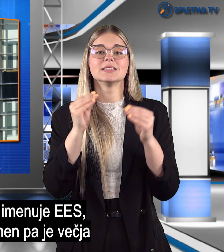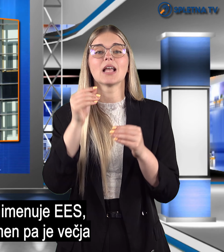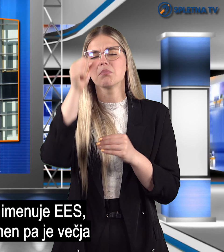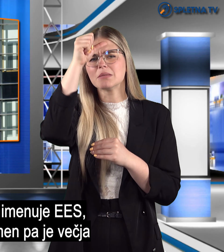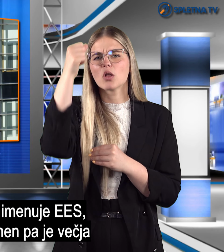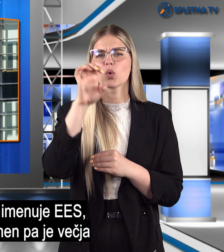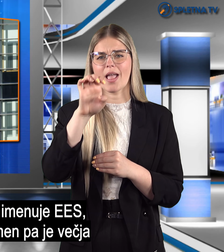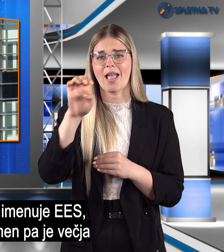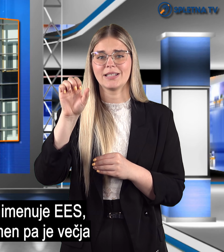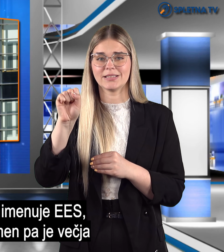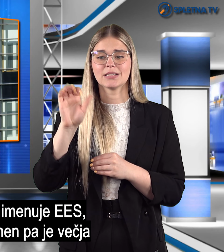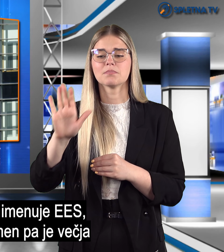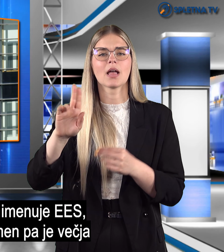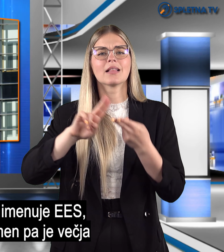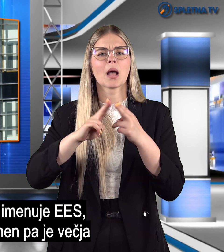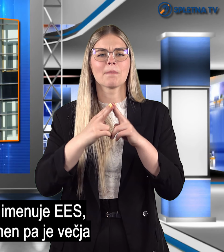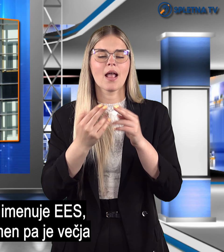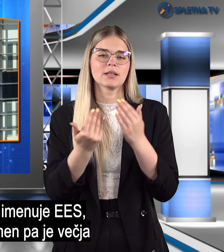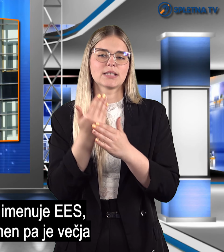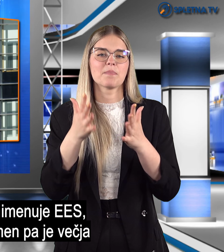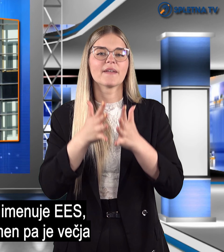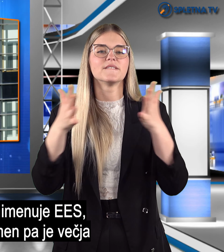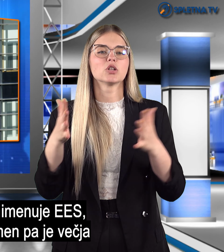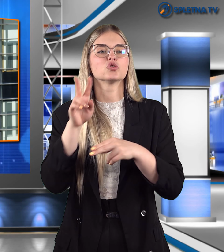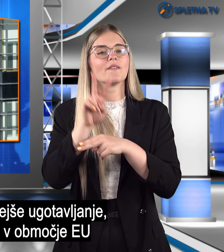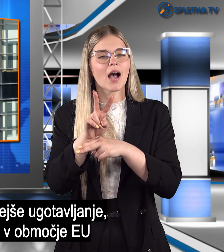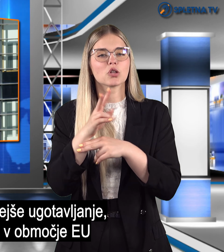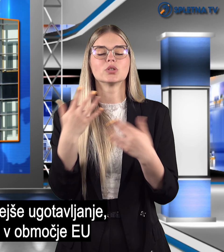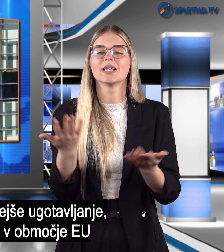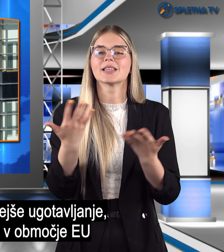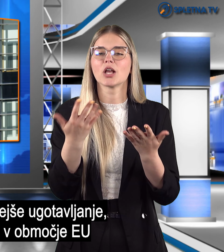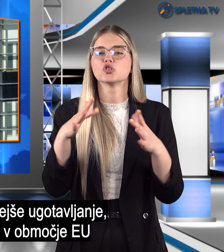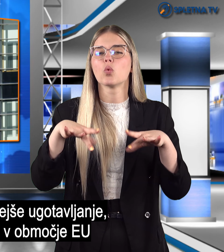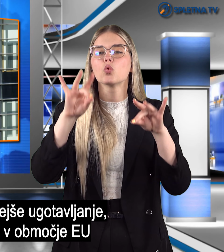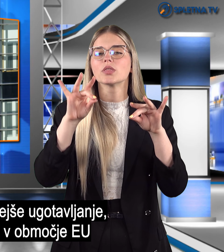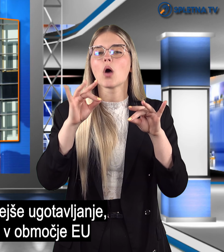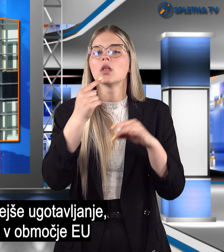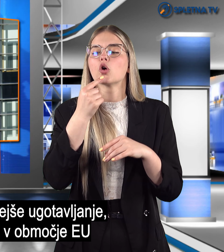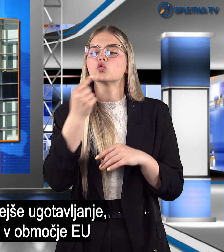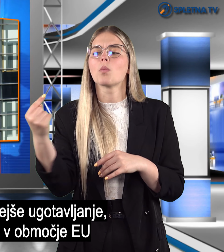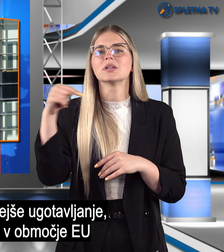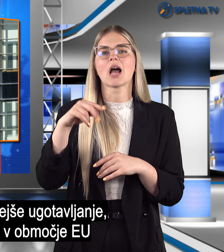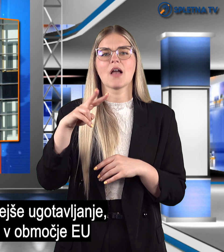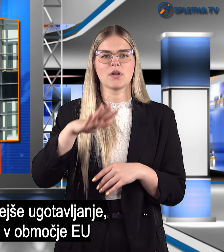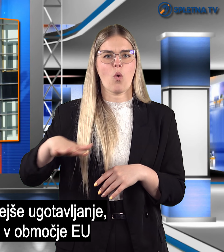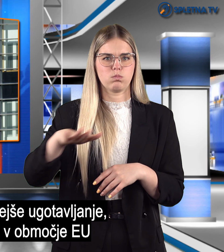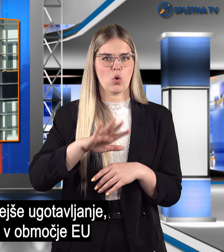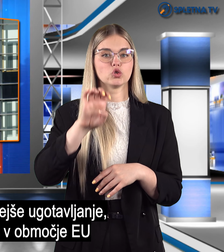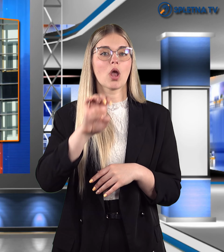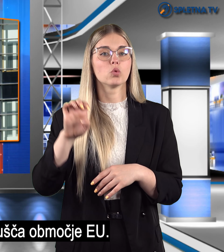Sistem se imenuje EES, njegov namen pa je večja varnost in hitrejše ugotavljanje, kdo prihaja v